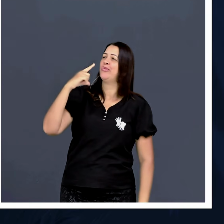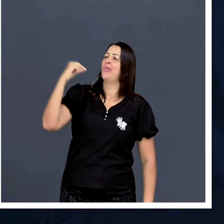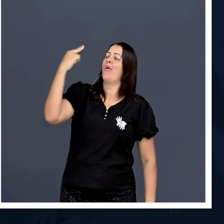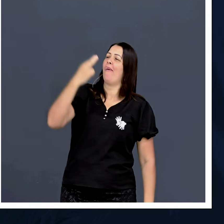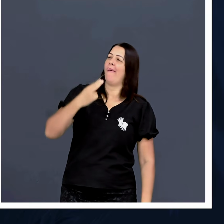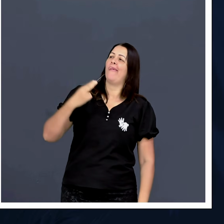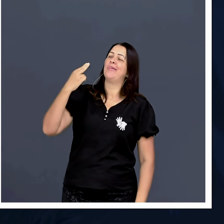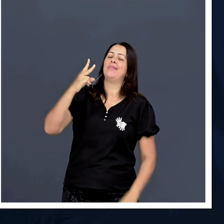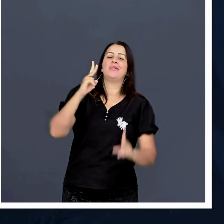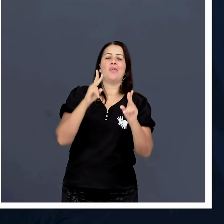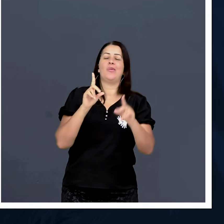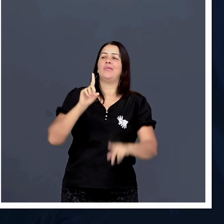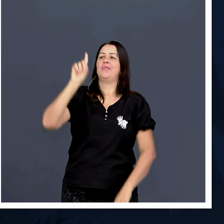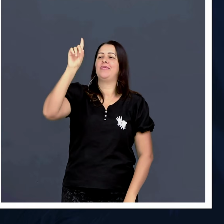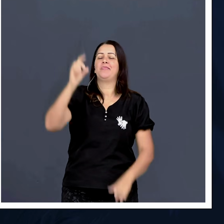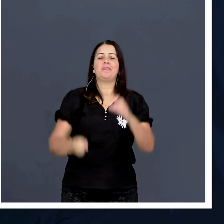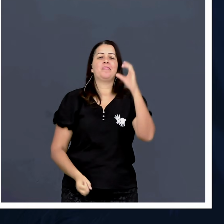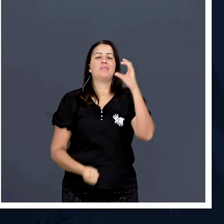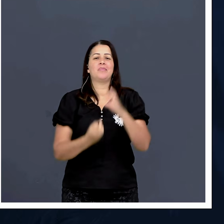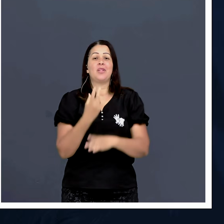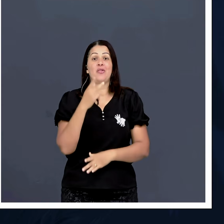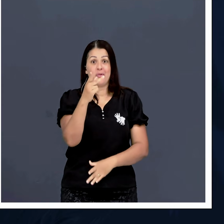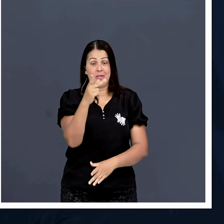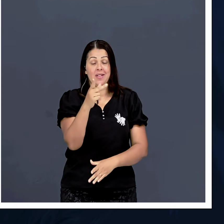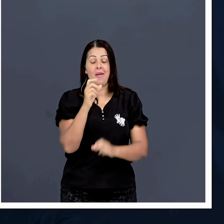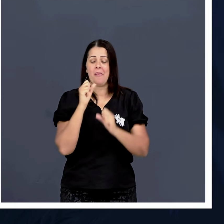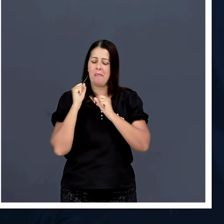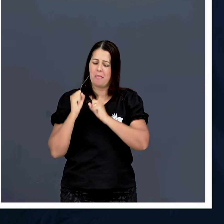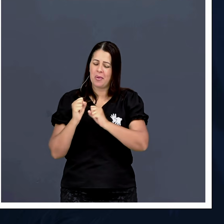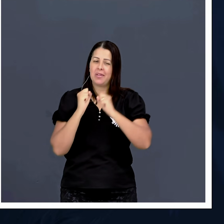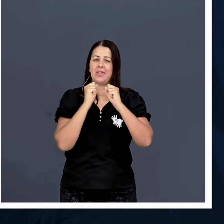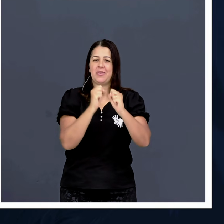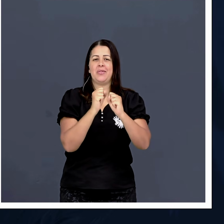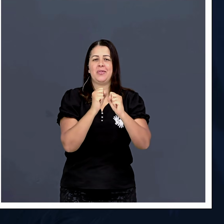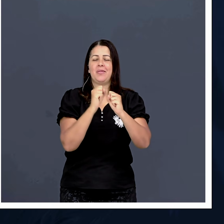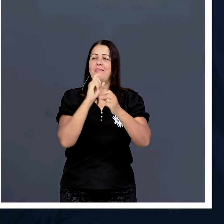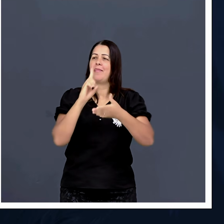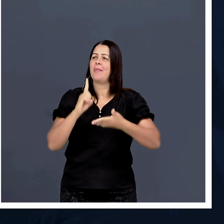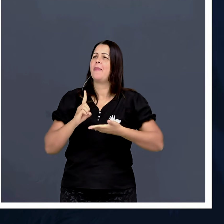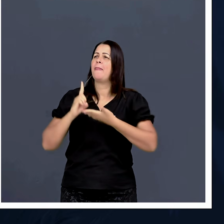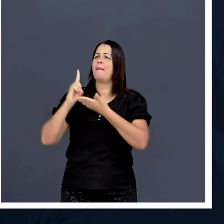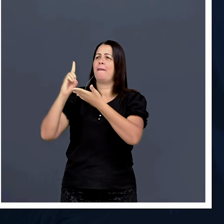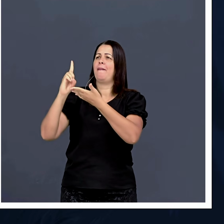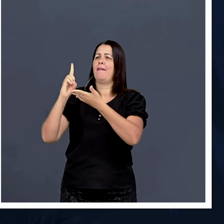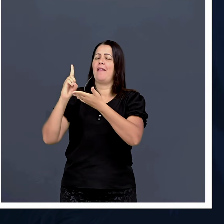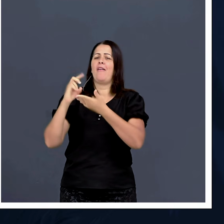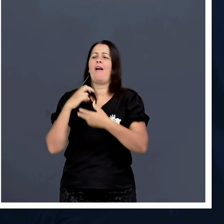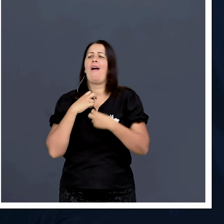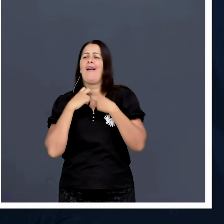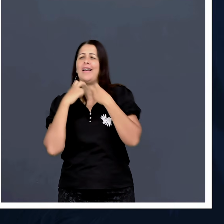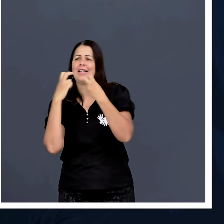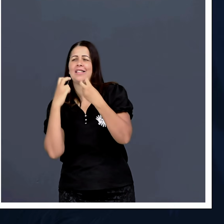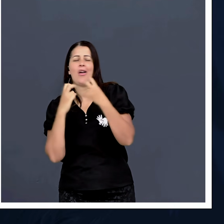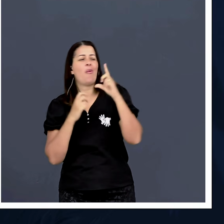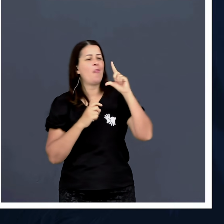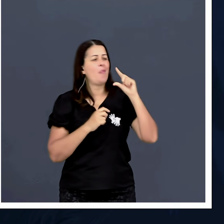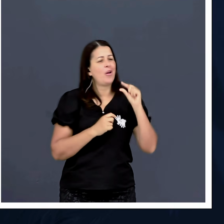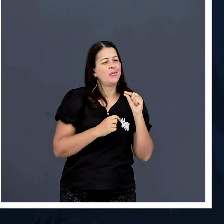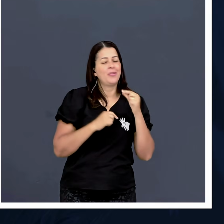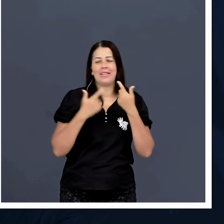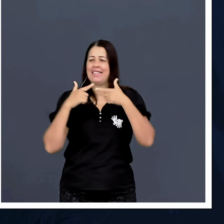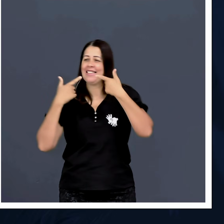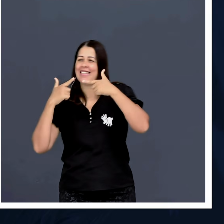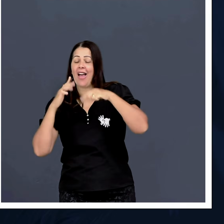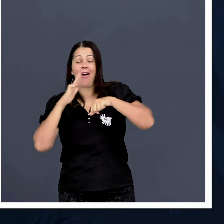Ele mesmo te criou. Você é um instrumento poderoso nas mãos de Deus. Falando alto, falando baixo. Sorrindo mais, sorrindo